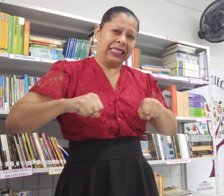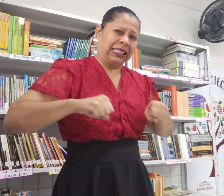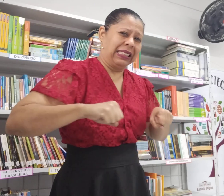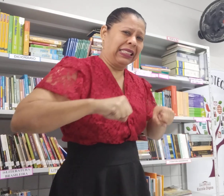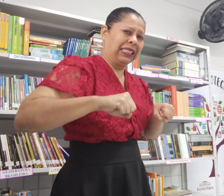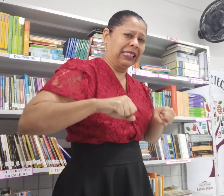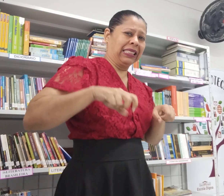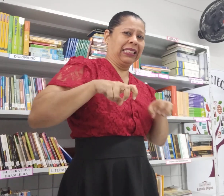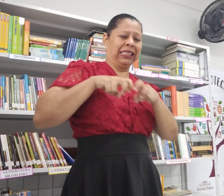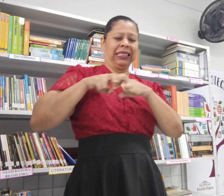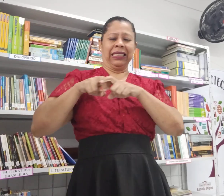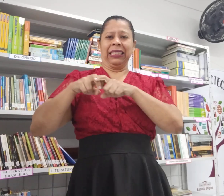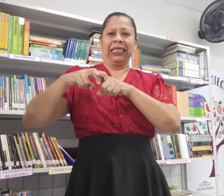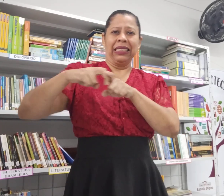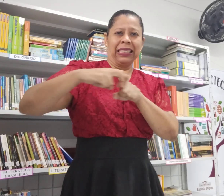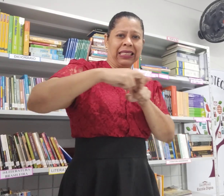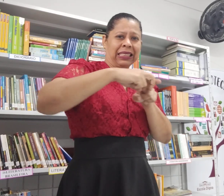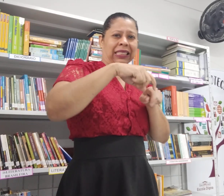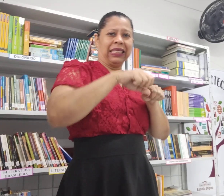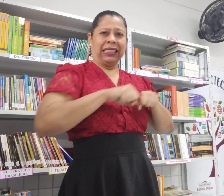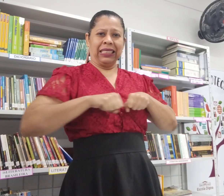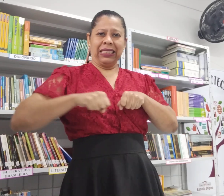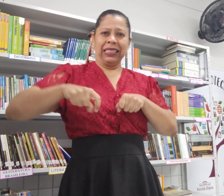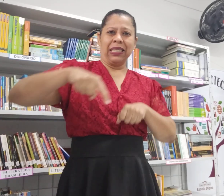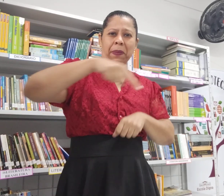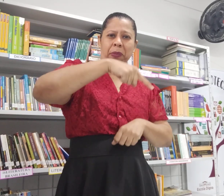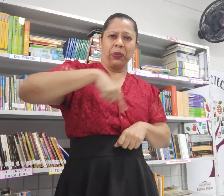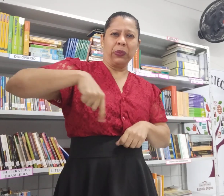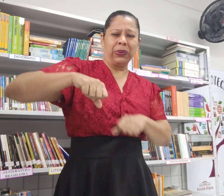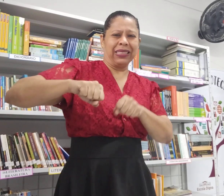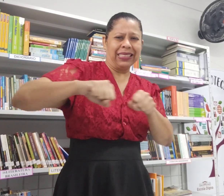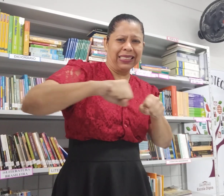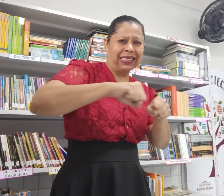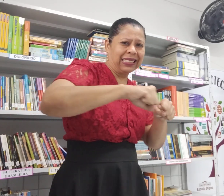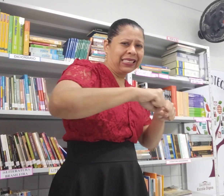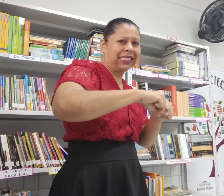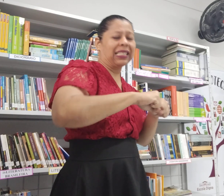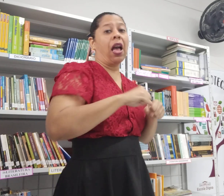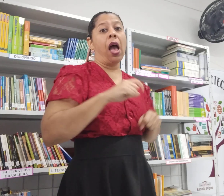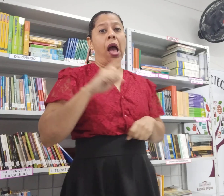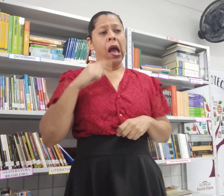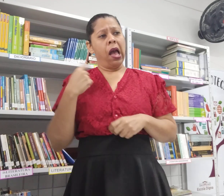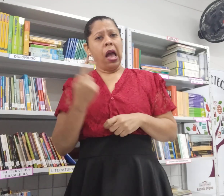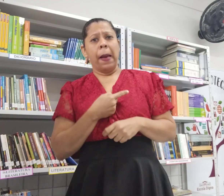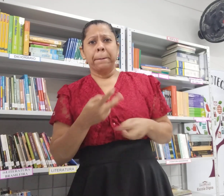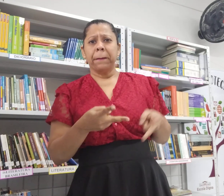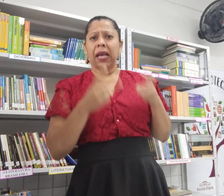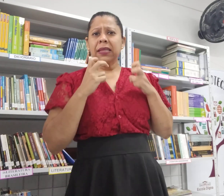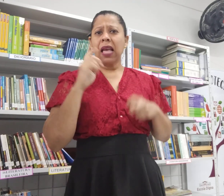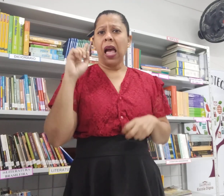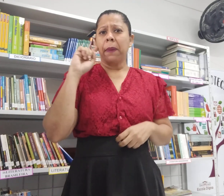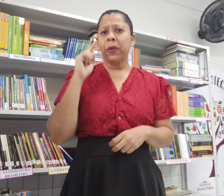uma manivela. Então nós percebemos aqui que os surdos eles eram desprezados na